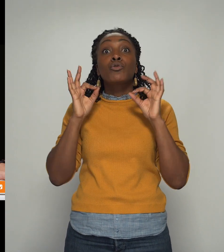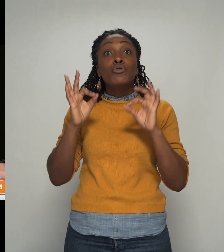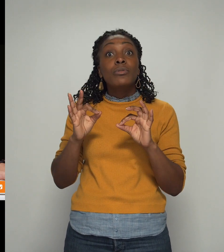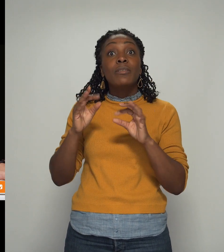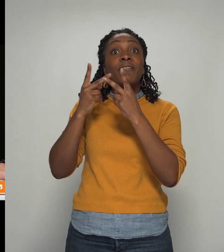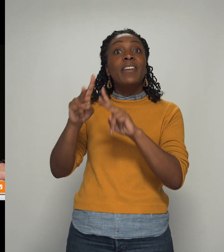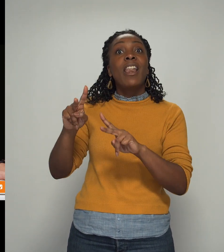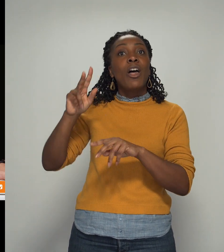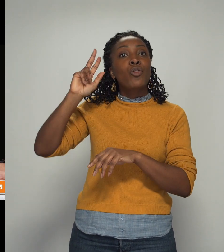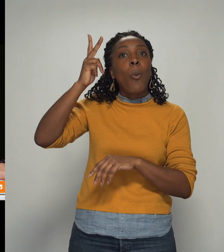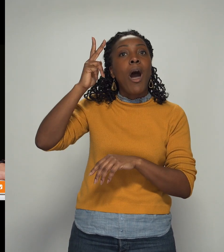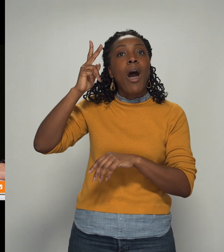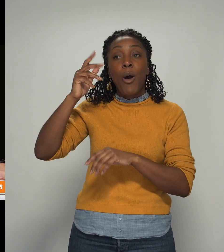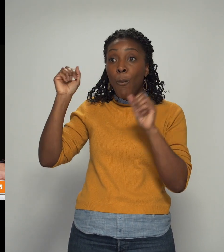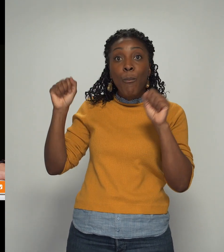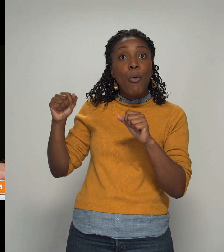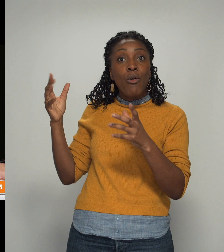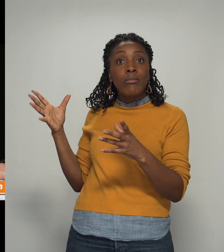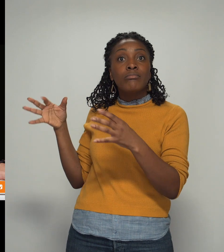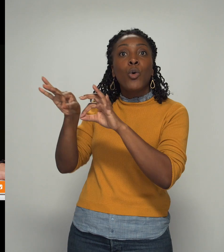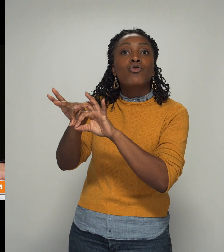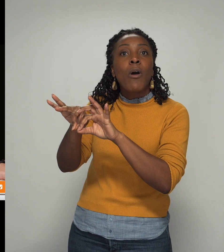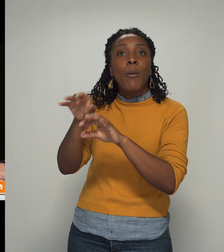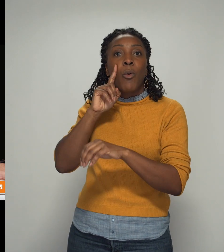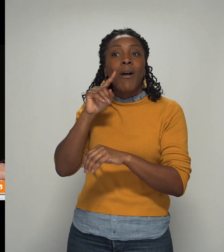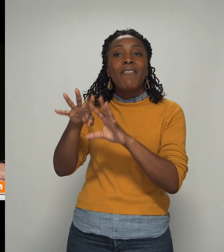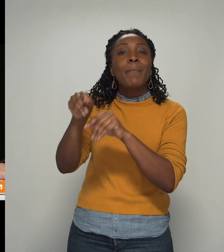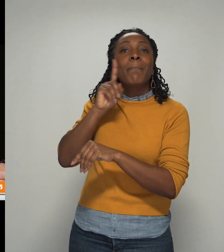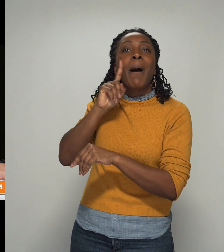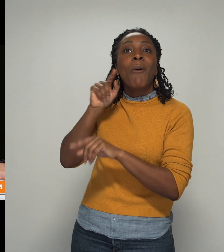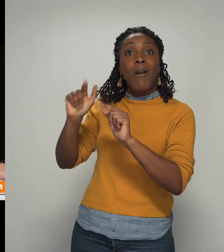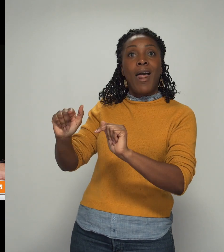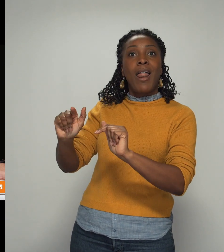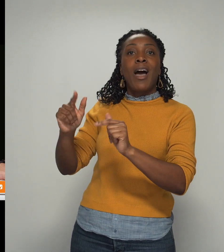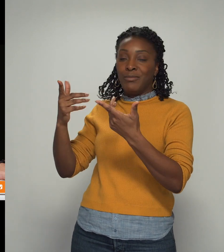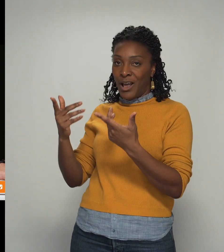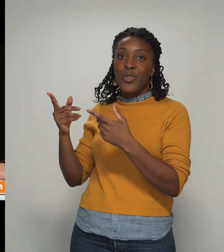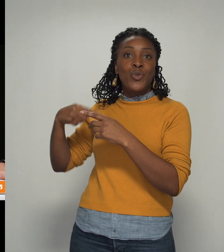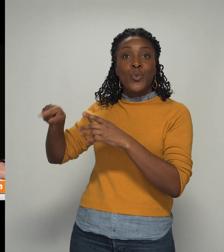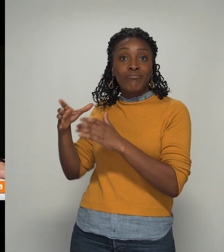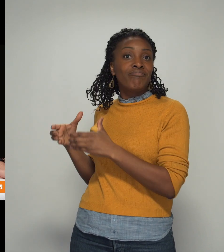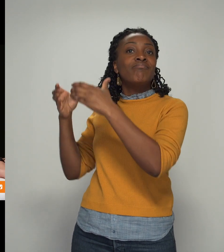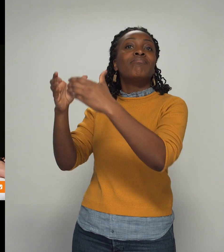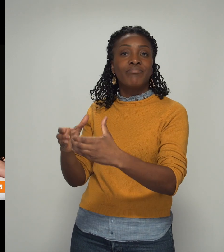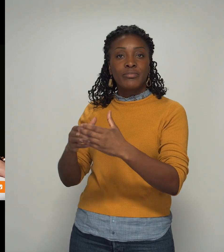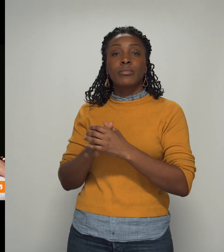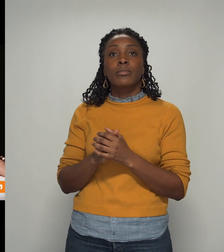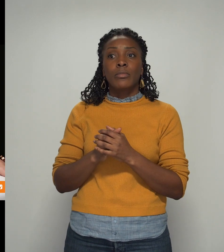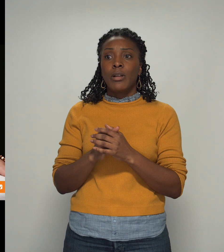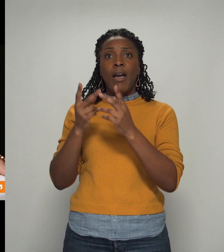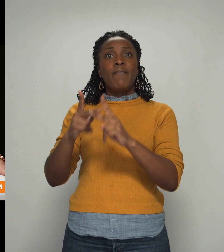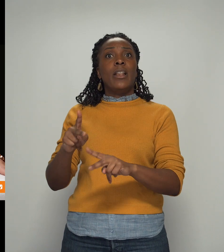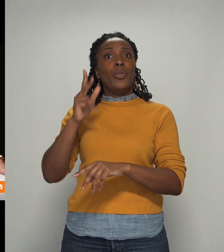3 de se rassembler de la famille du côté de ma mère. Du coup, on arrive sur 3 et visiblement, c'est une ville à taille